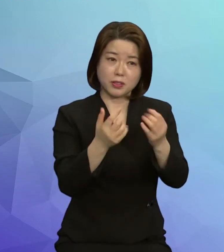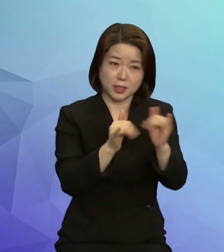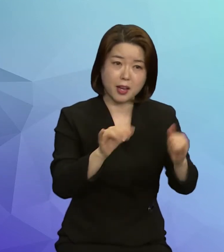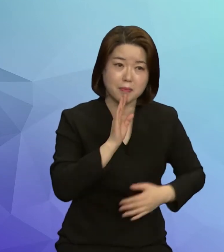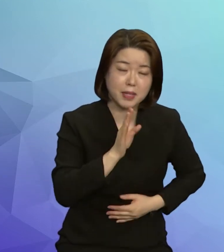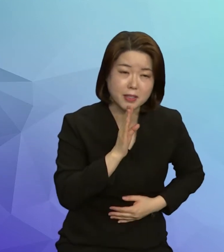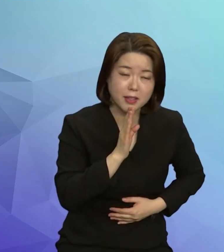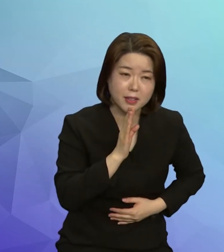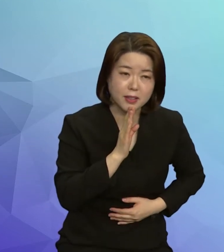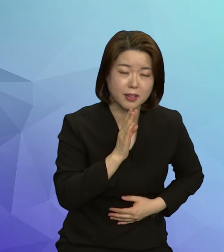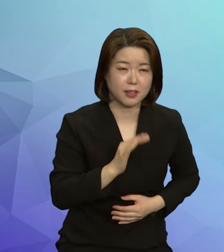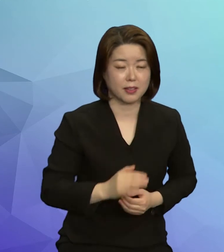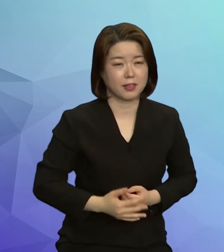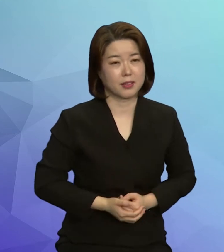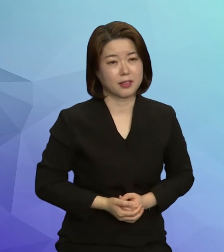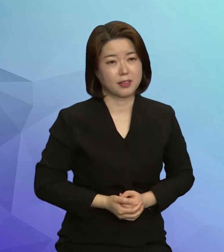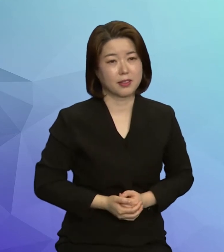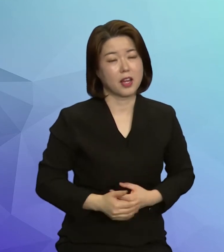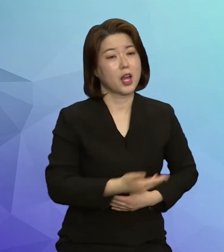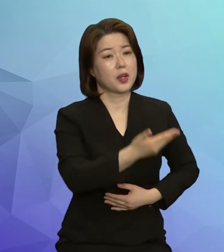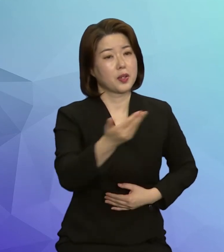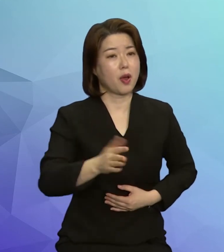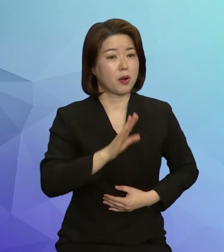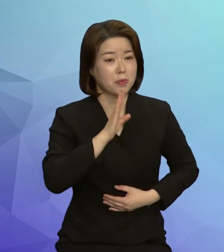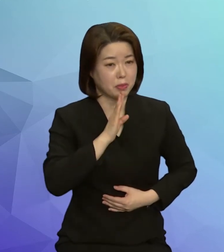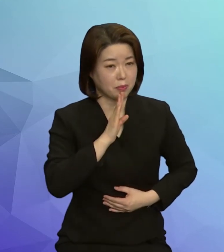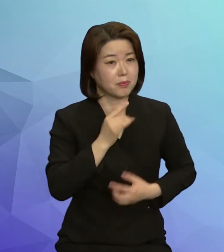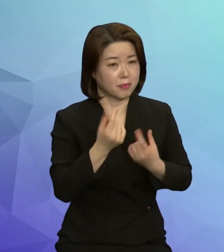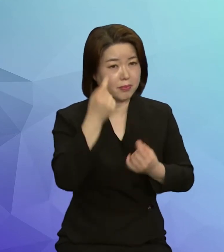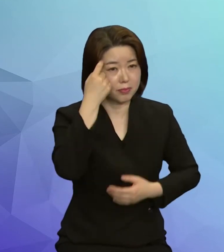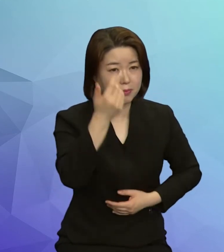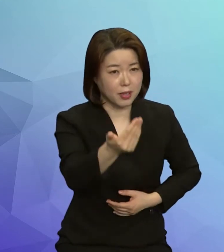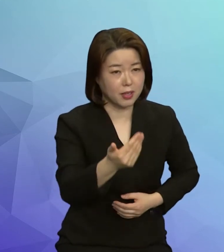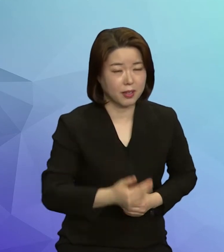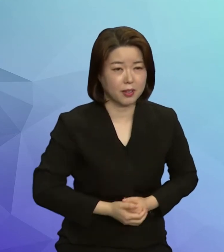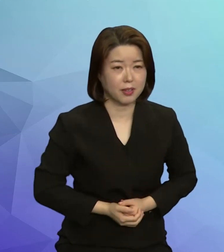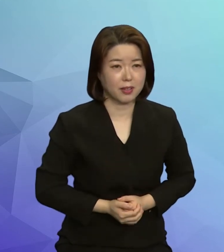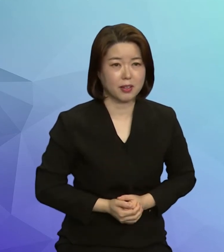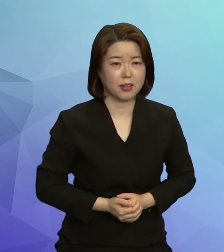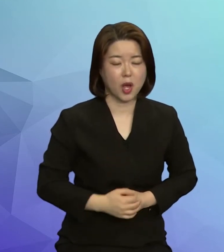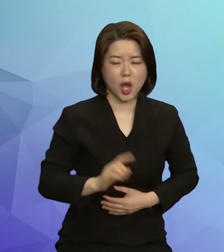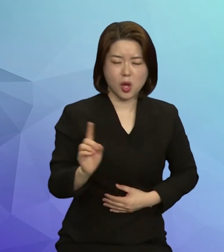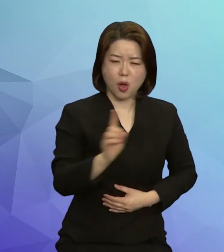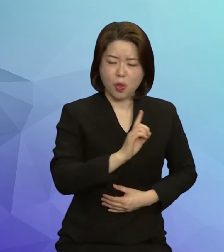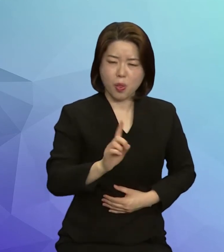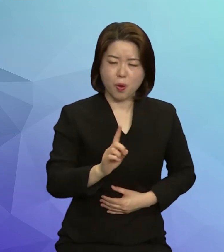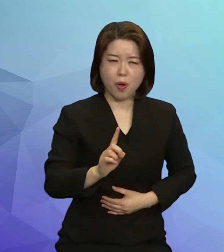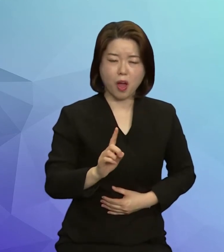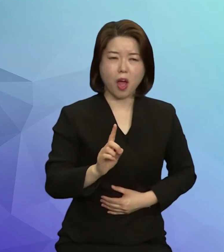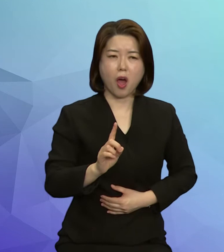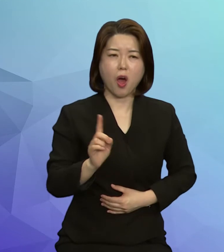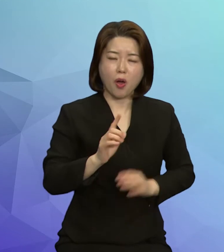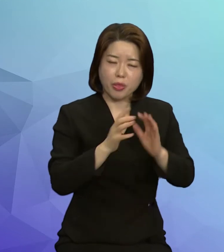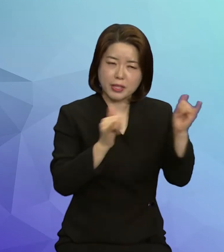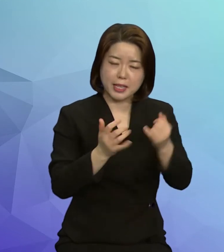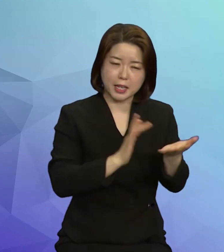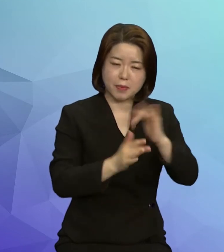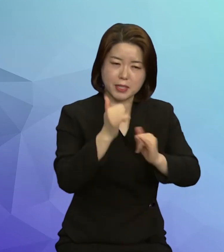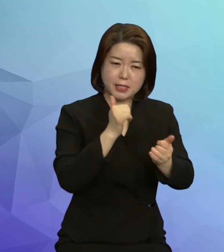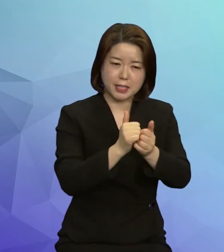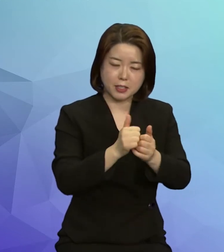여러분이 그 사람이냐 하는 거예요. 여러분은 정말 그렇습니까? 도대체 어떤